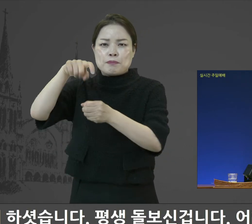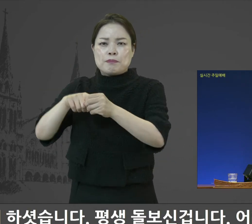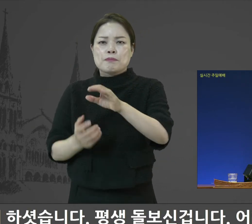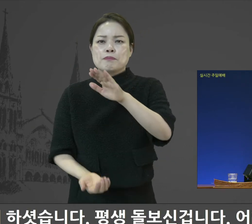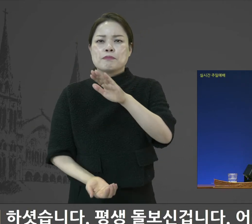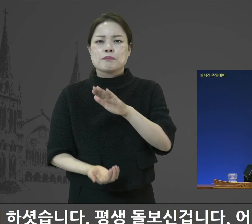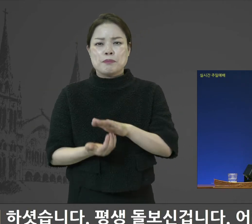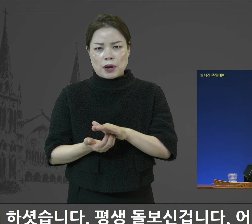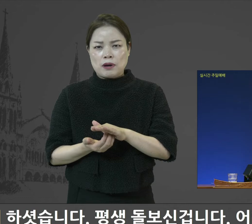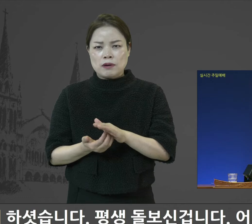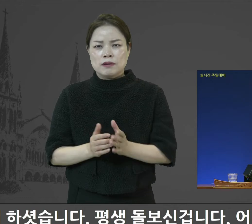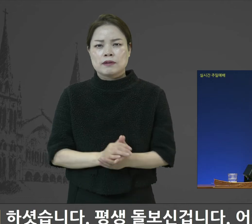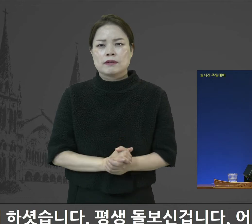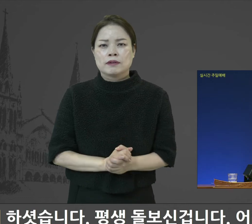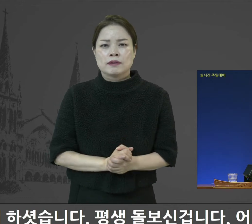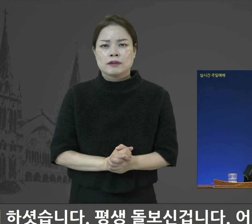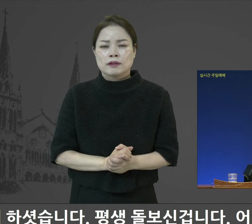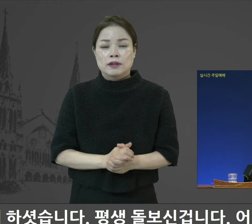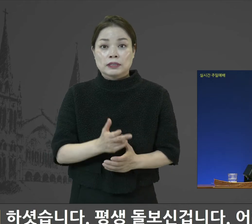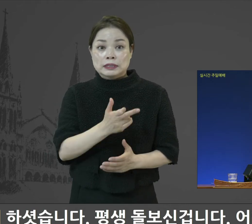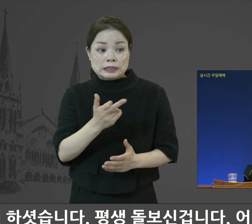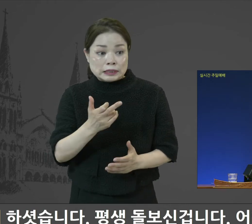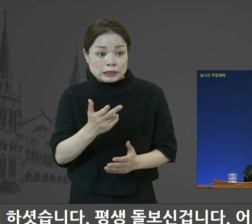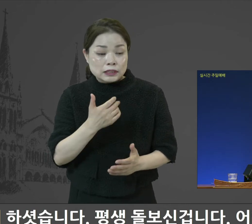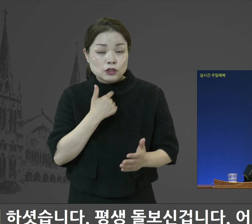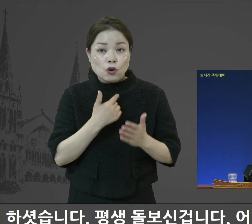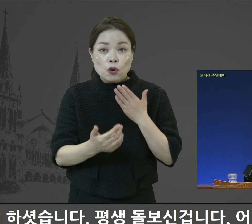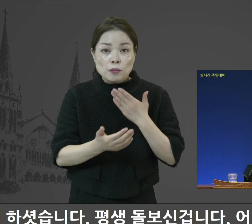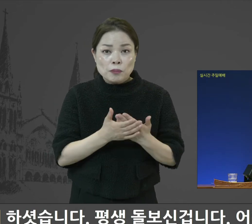겁니다. 이 큰일을